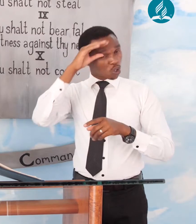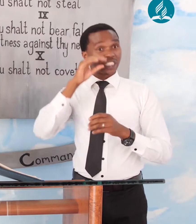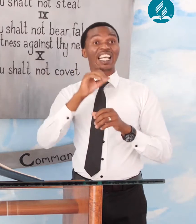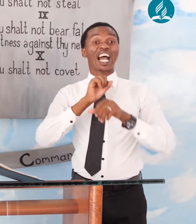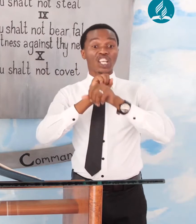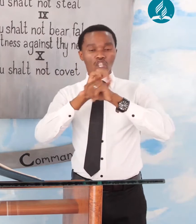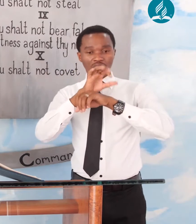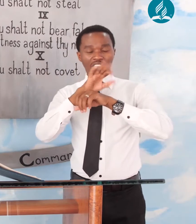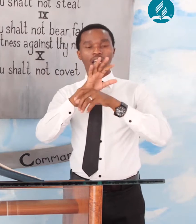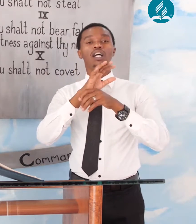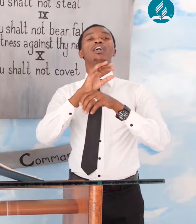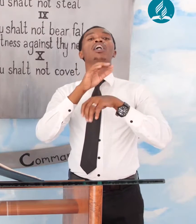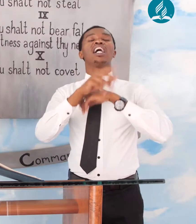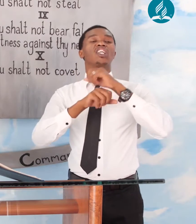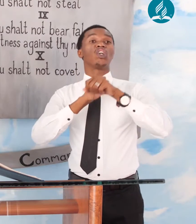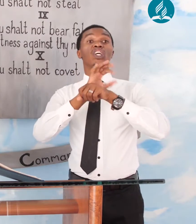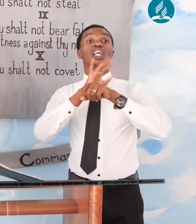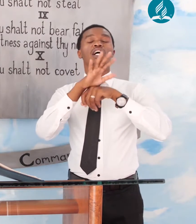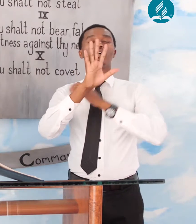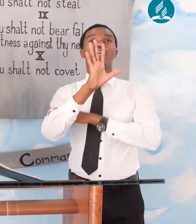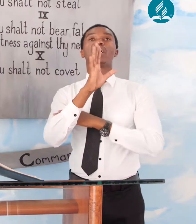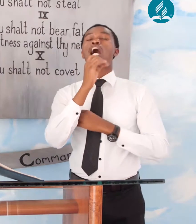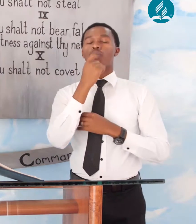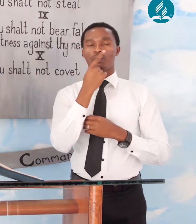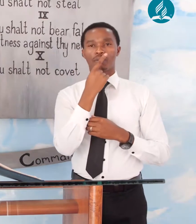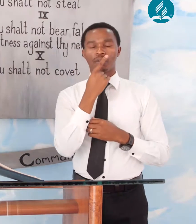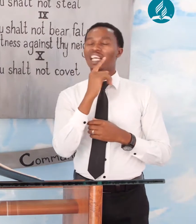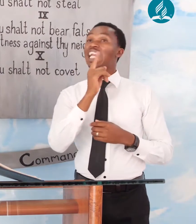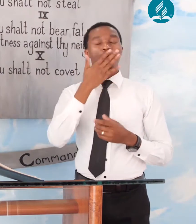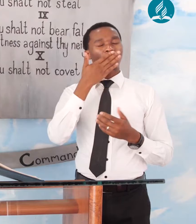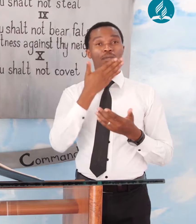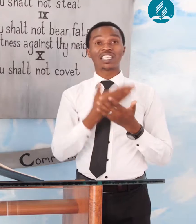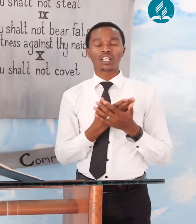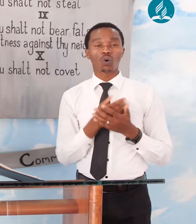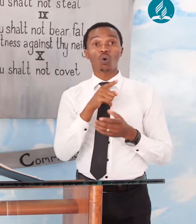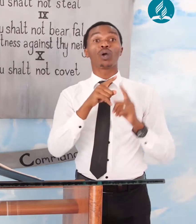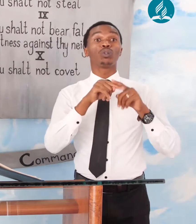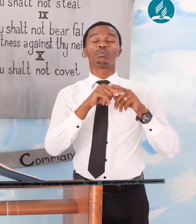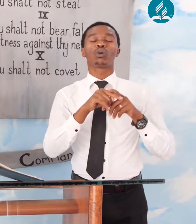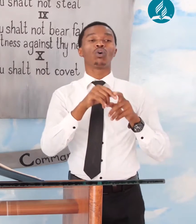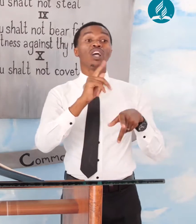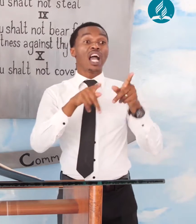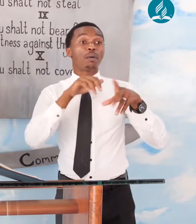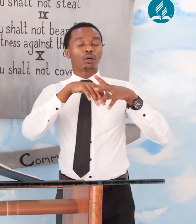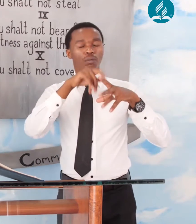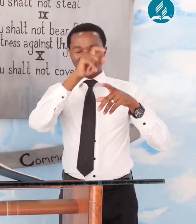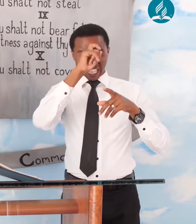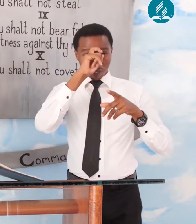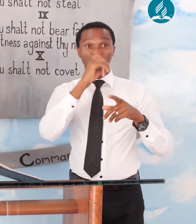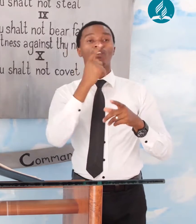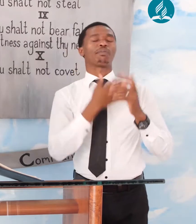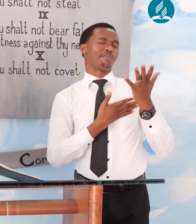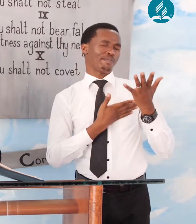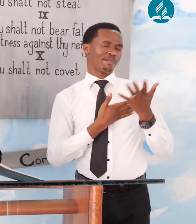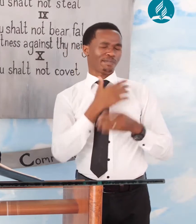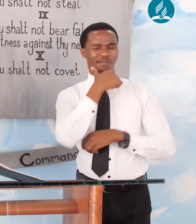ibyo byabaho maze ugaha urwaho abanyegiputa bakabona uko bavuga bati dore ya